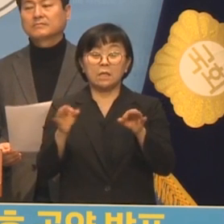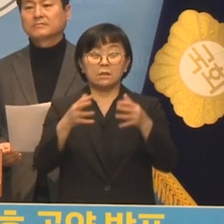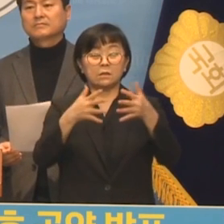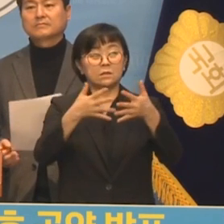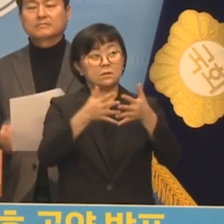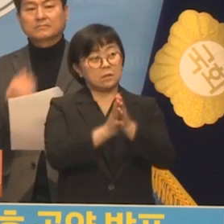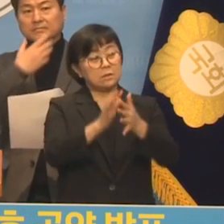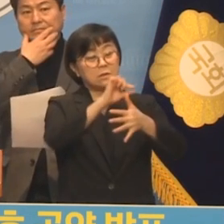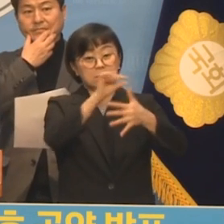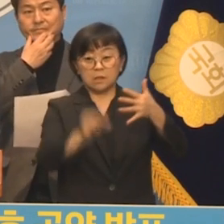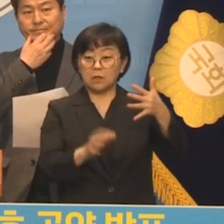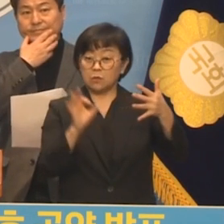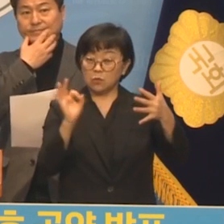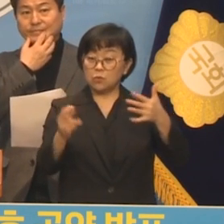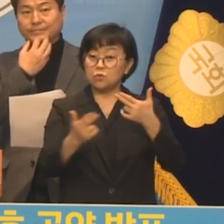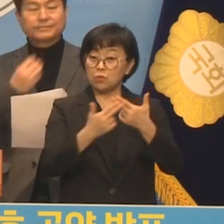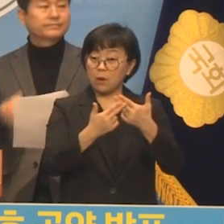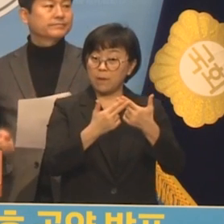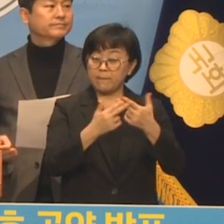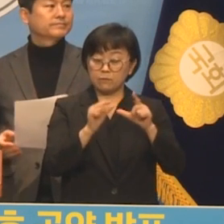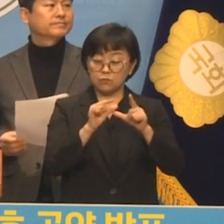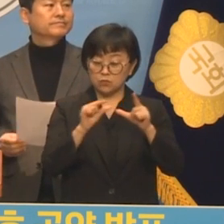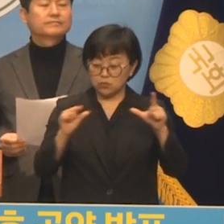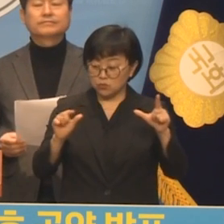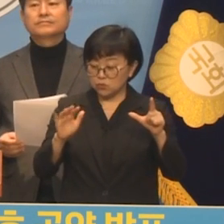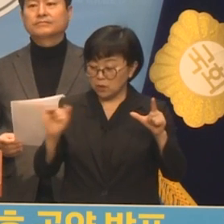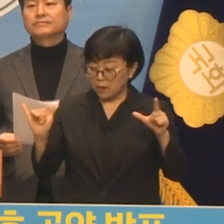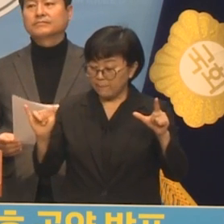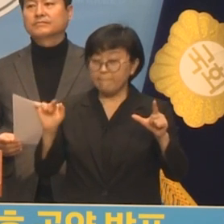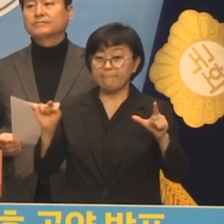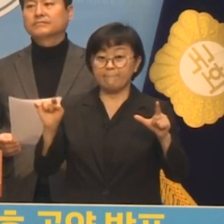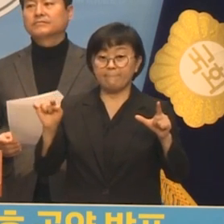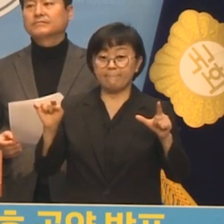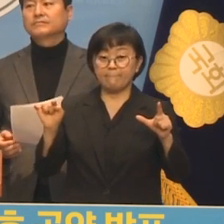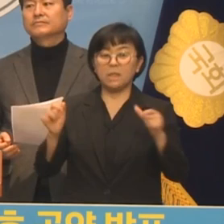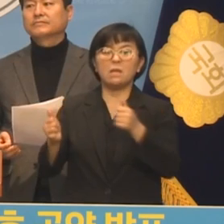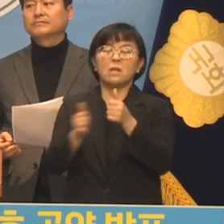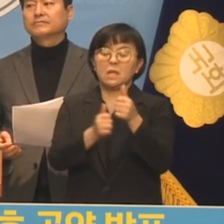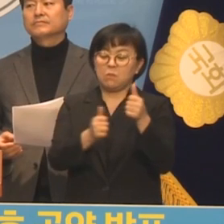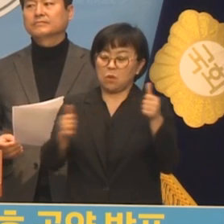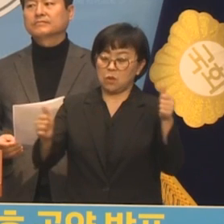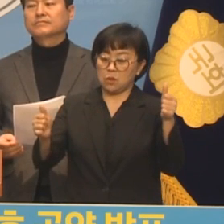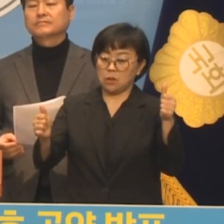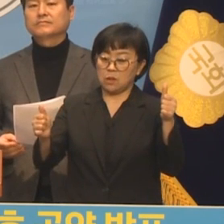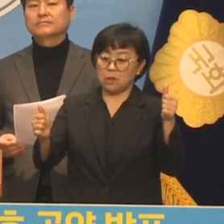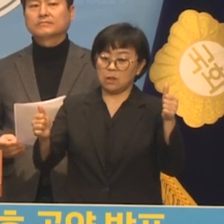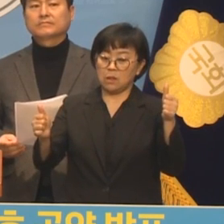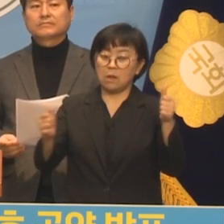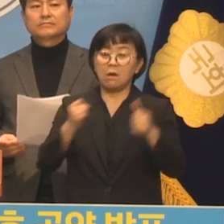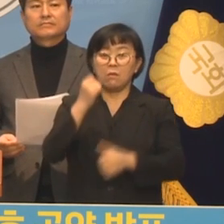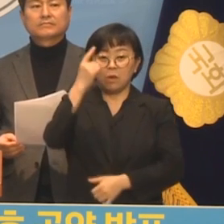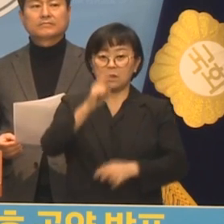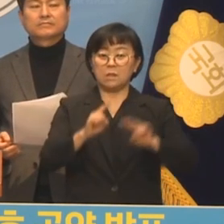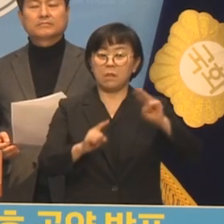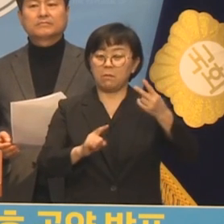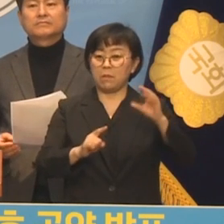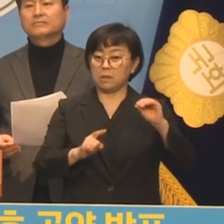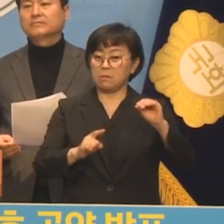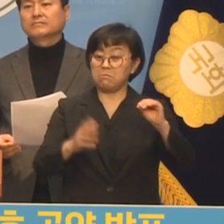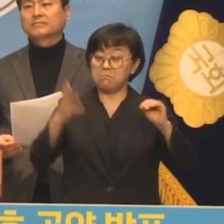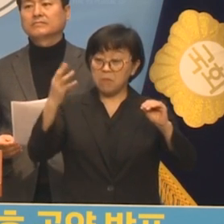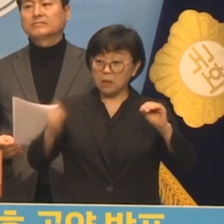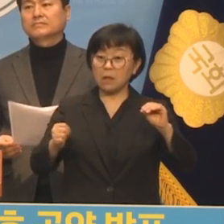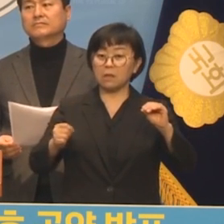청산조합 일부의 소수의 조합장 및 임원들은 적게는 월 200만 원,